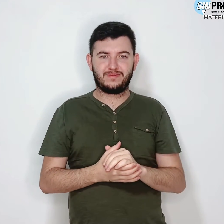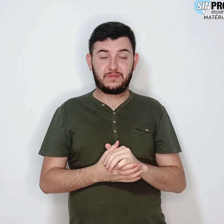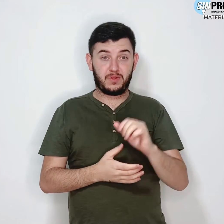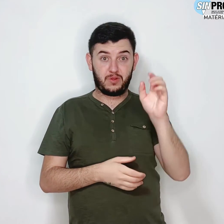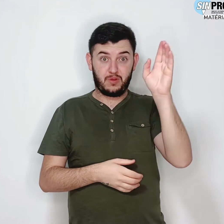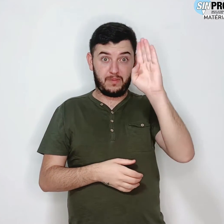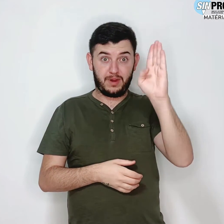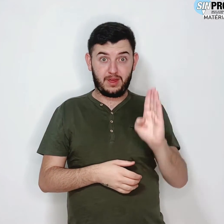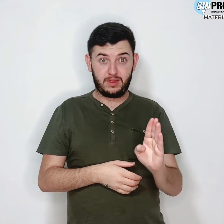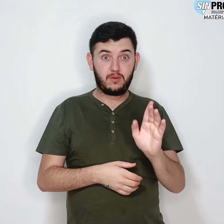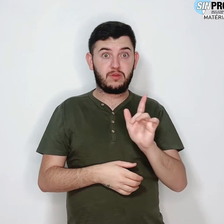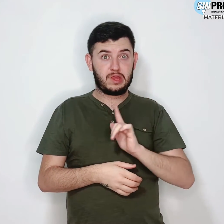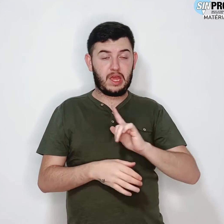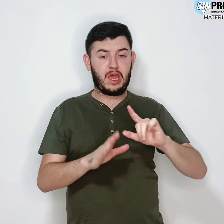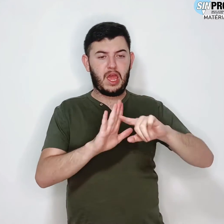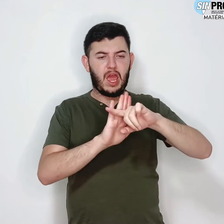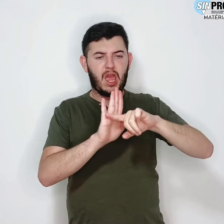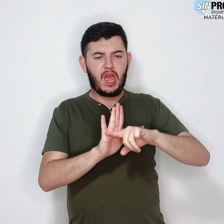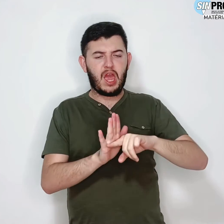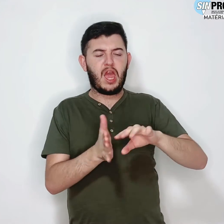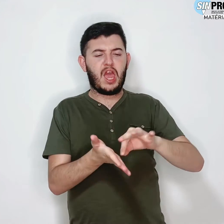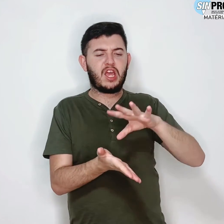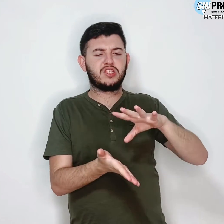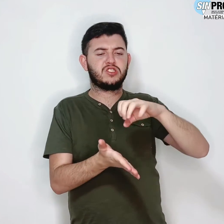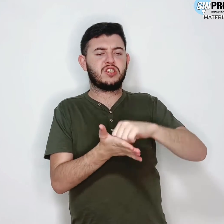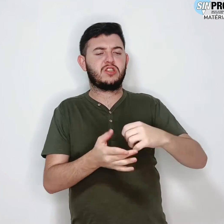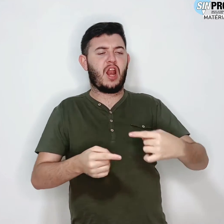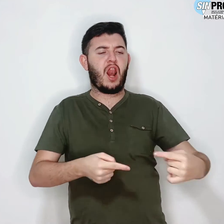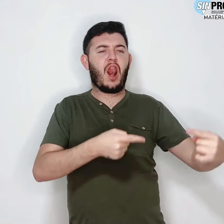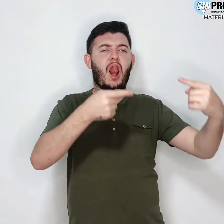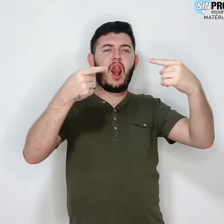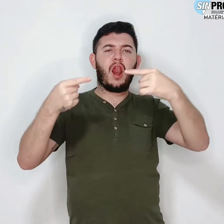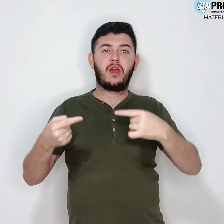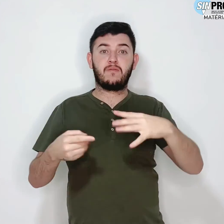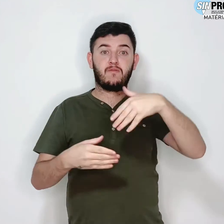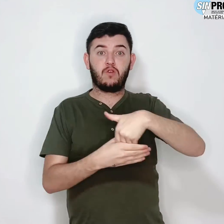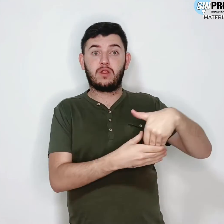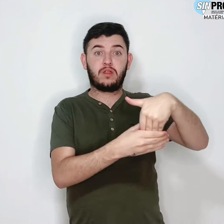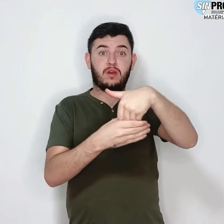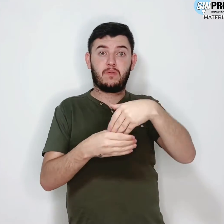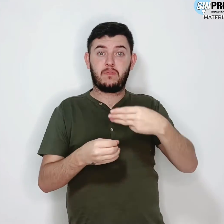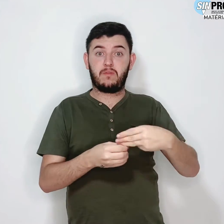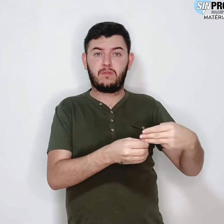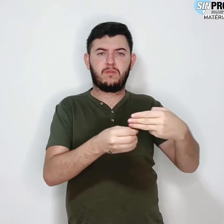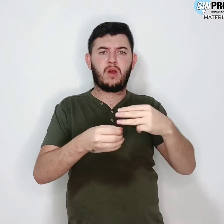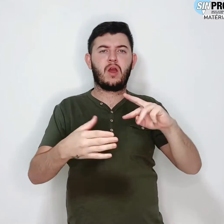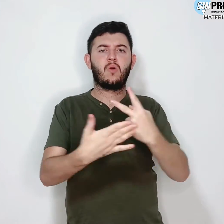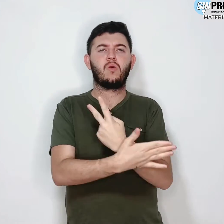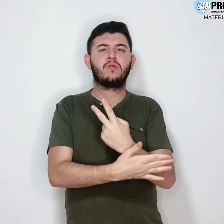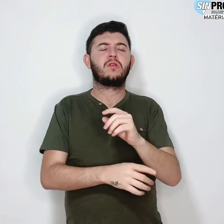desse debate em votações municipais ocorridas em janeiro de